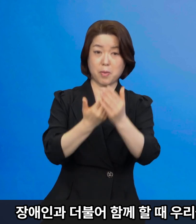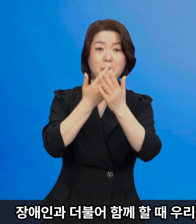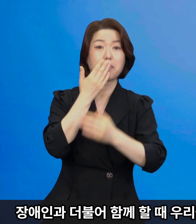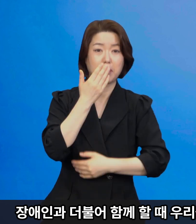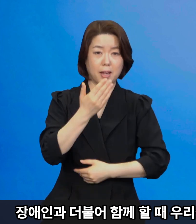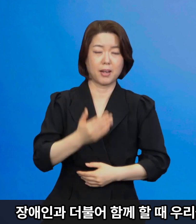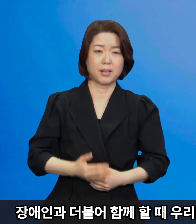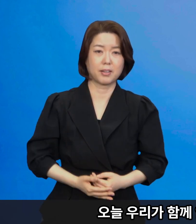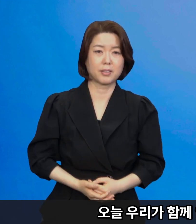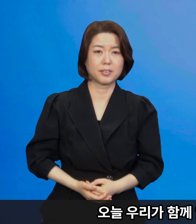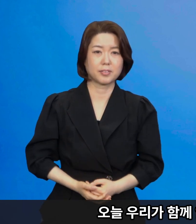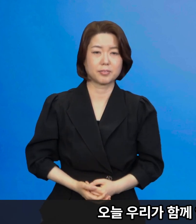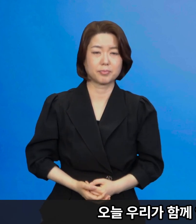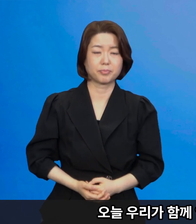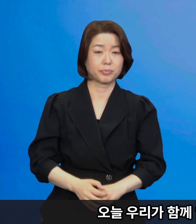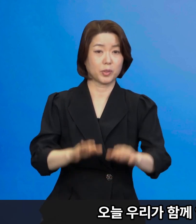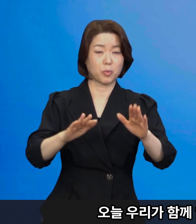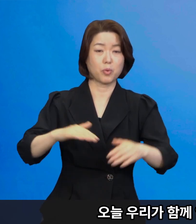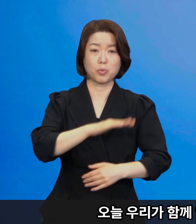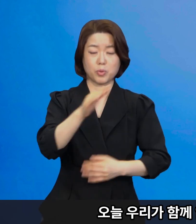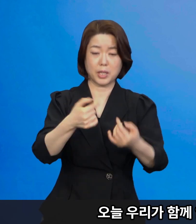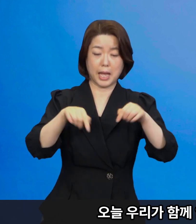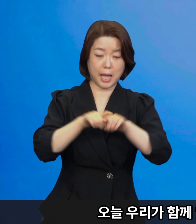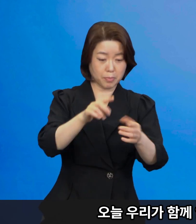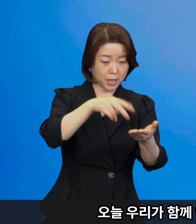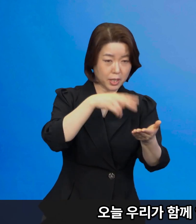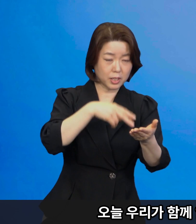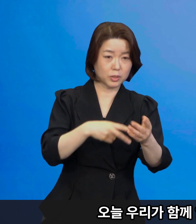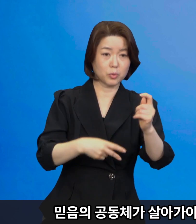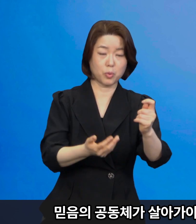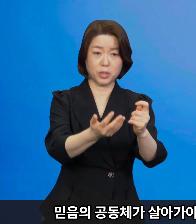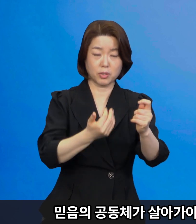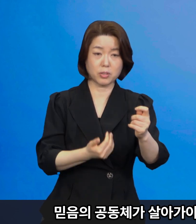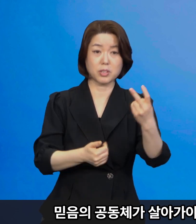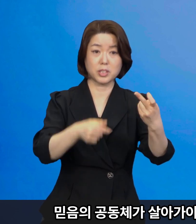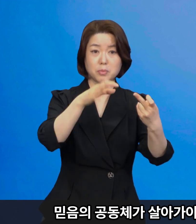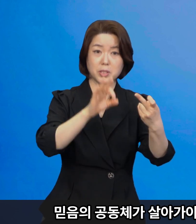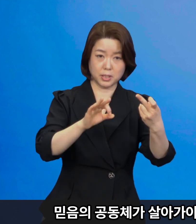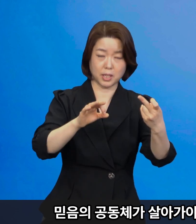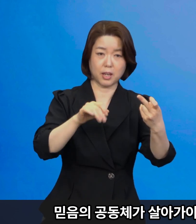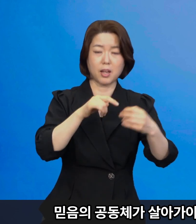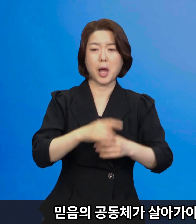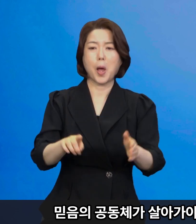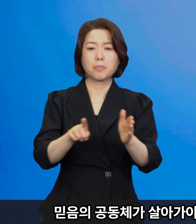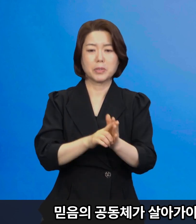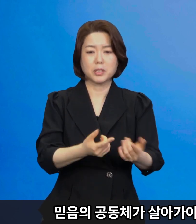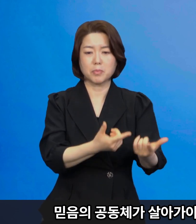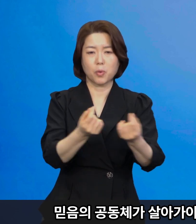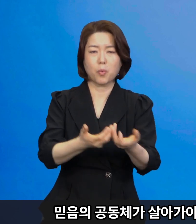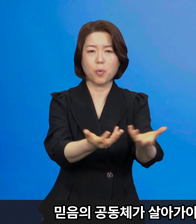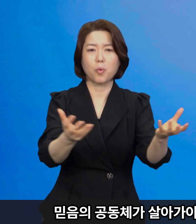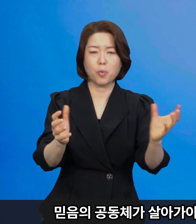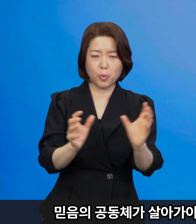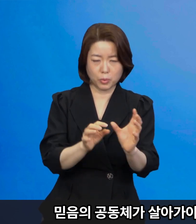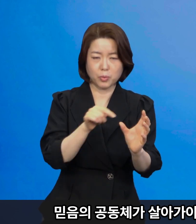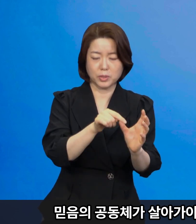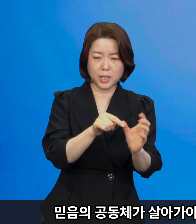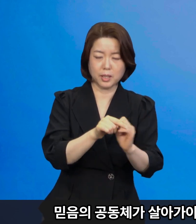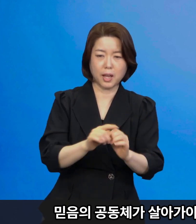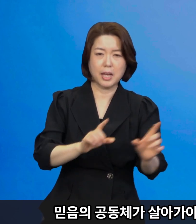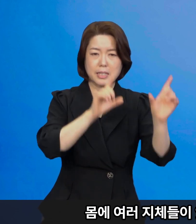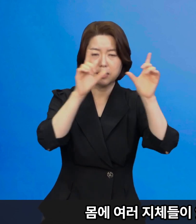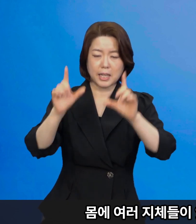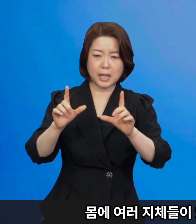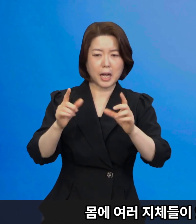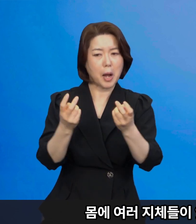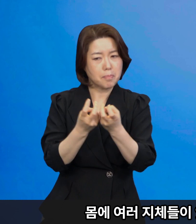성장합니다. 오늘 우리가 함께 읽은 고린도전서 12장은 믿음의 공동체가 살아가야 하는 원리를 보여주고